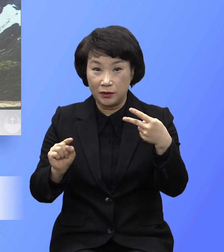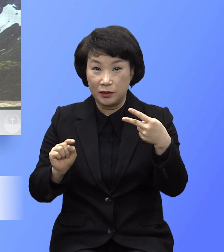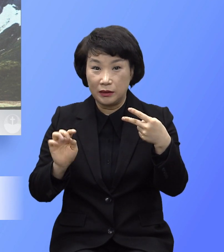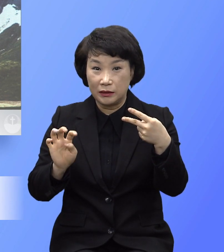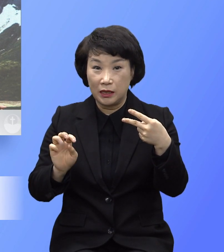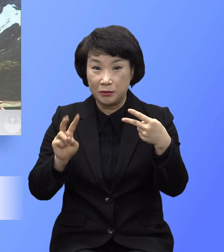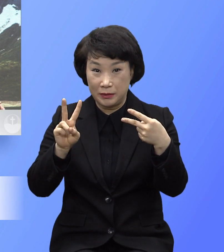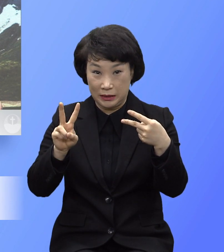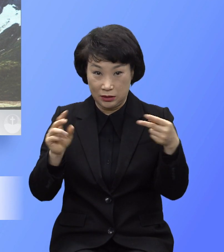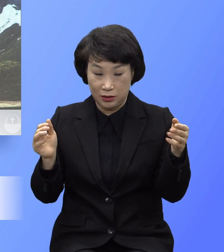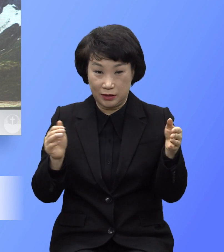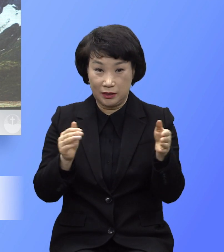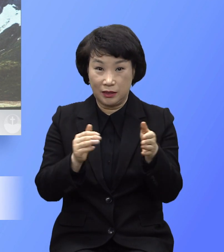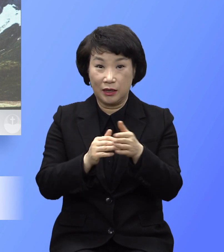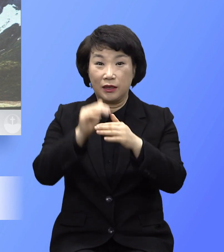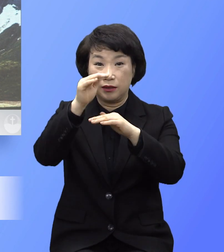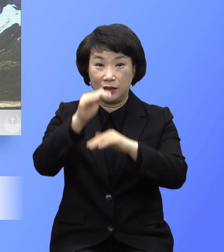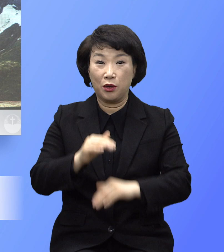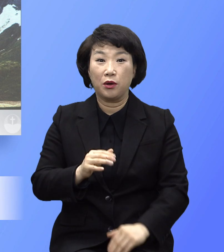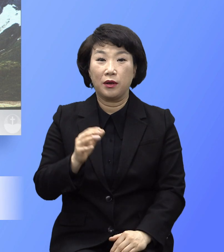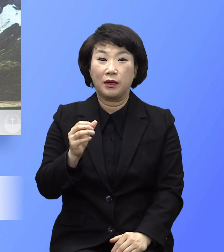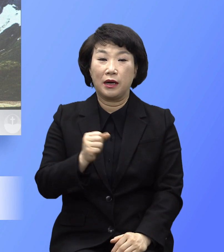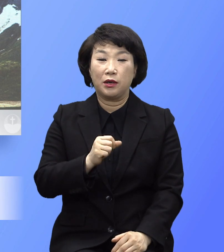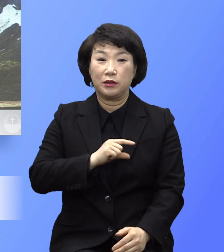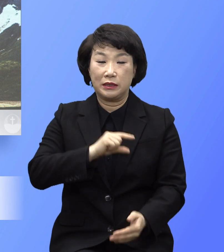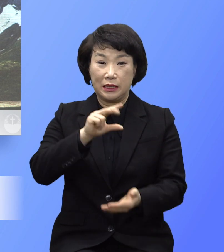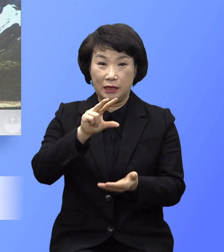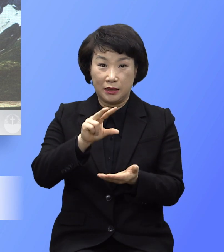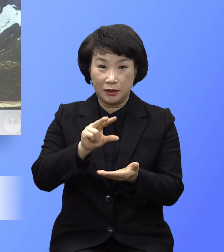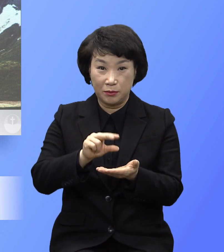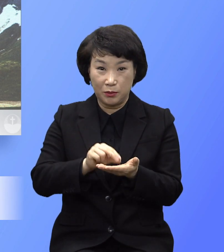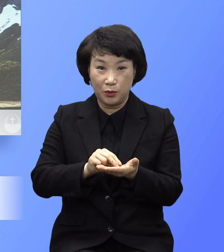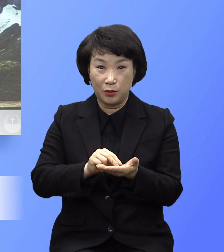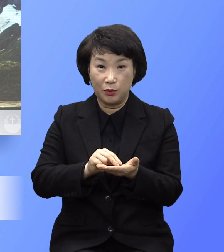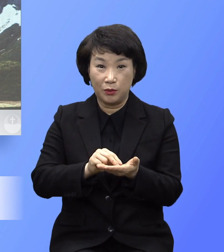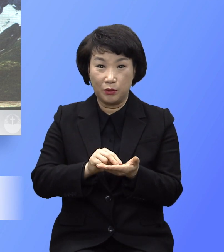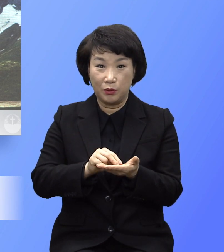38절에서 42절의 본문의 말씀을 중심으로